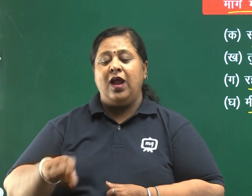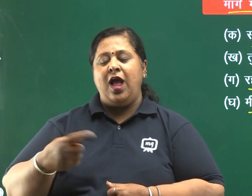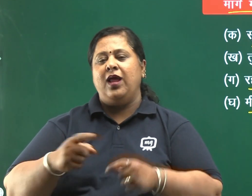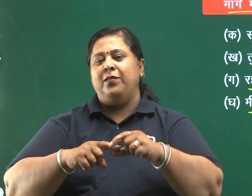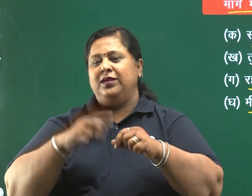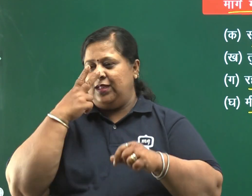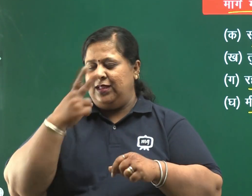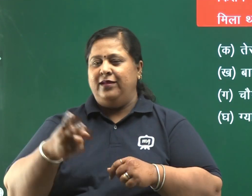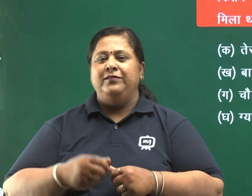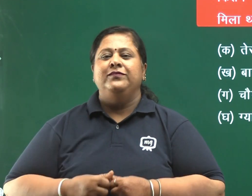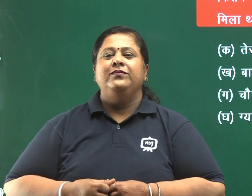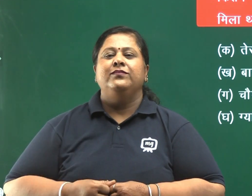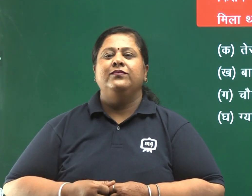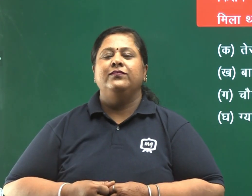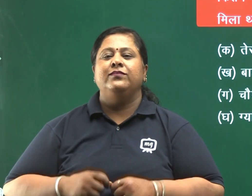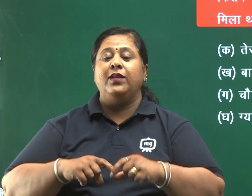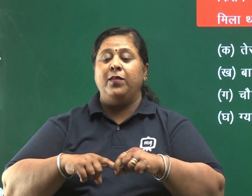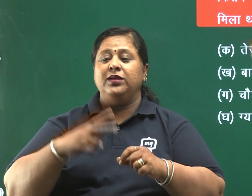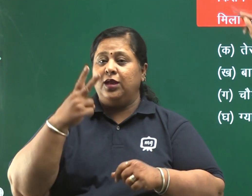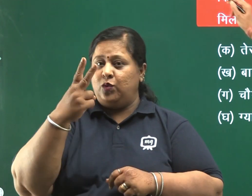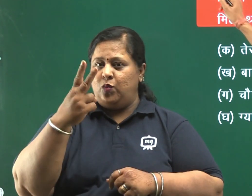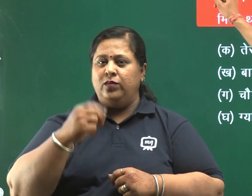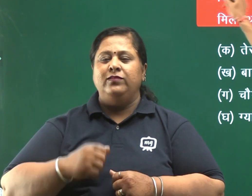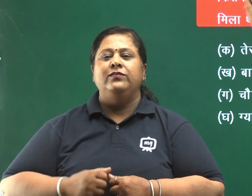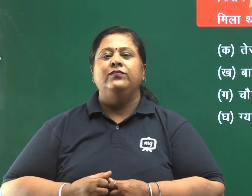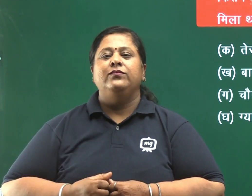आगे के प्रश्न की तरफ बढ़ते हैं। प्रश्न संख्या दो,